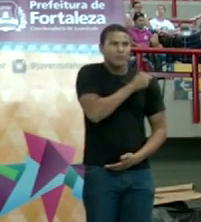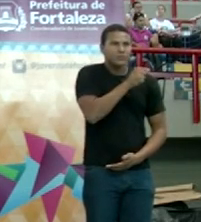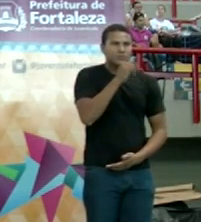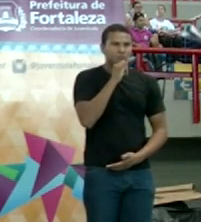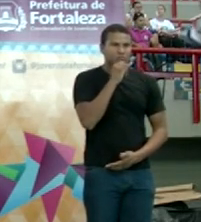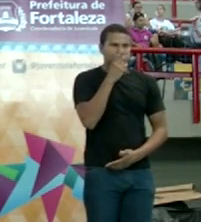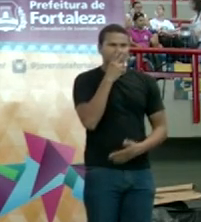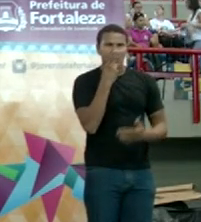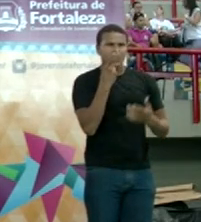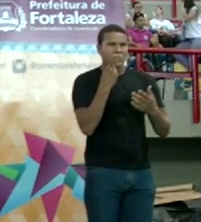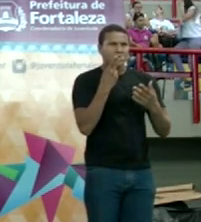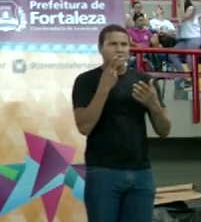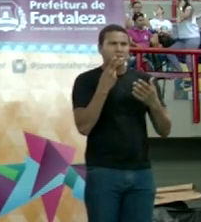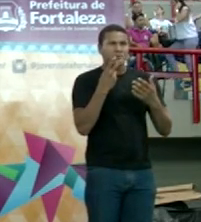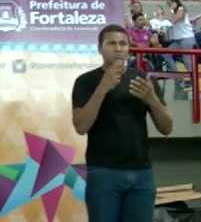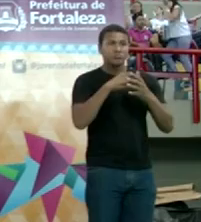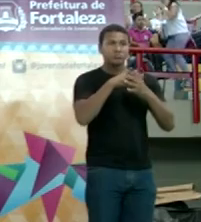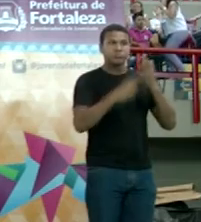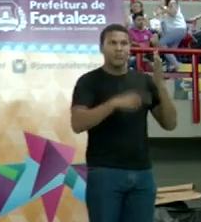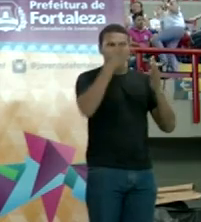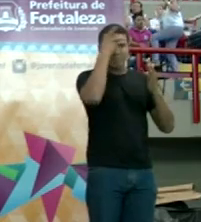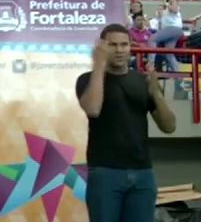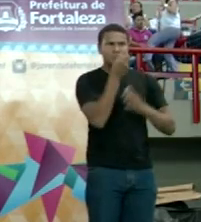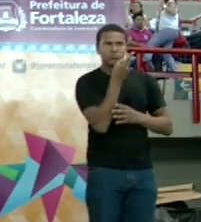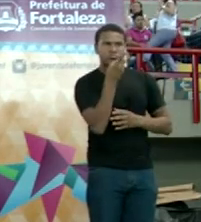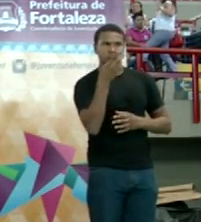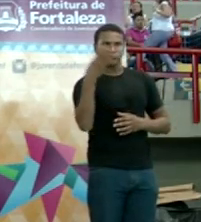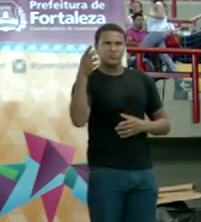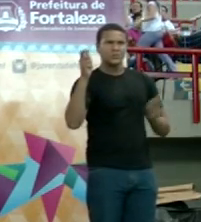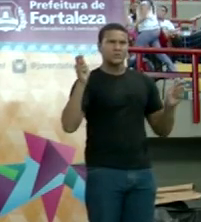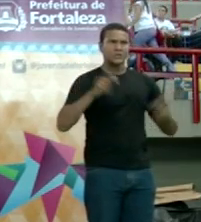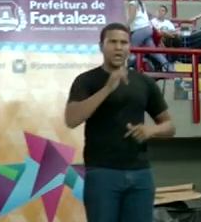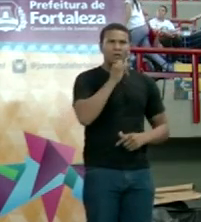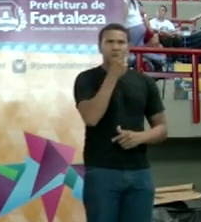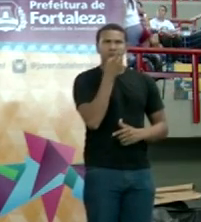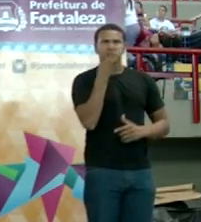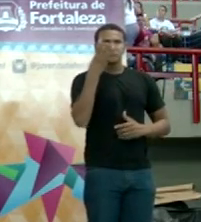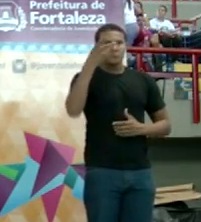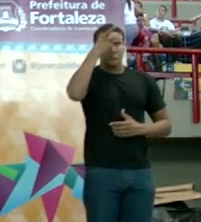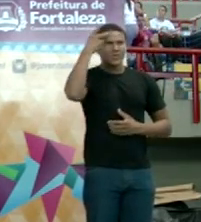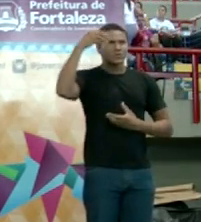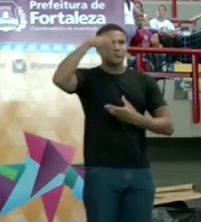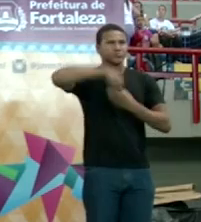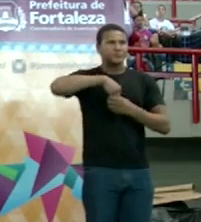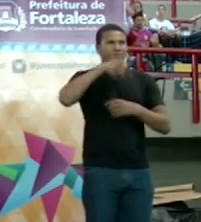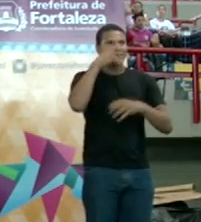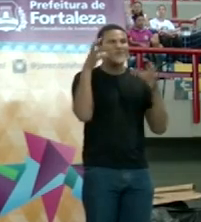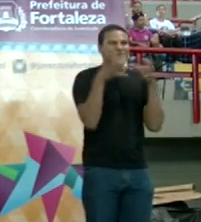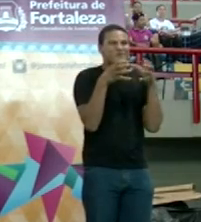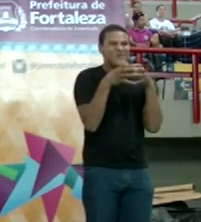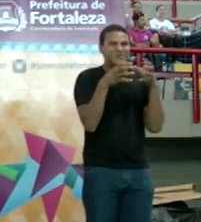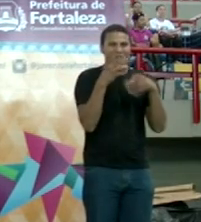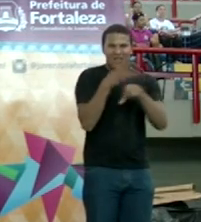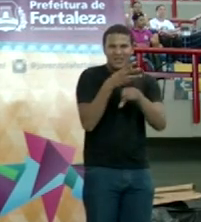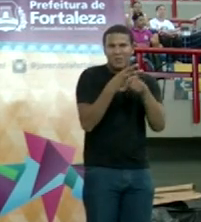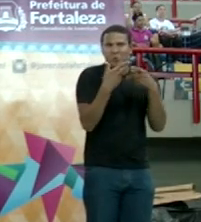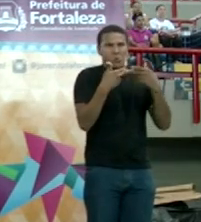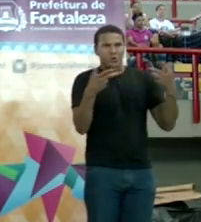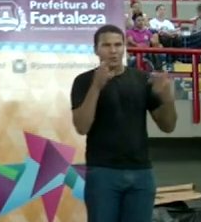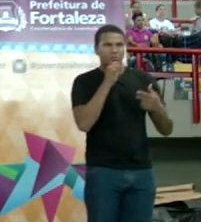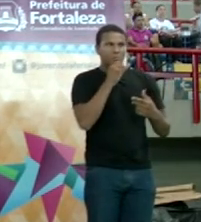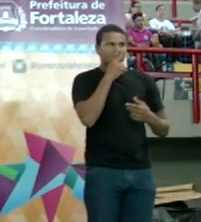entre 4, 5 pessoas em tempo real, no mesmo instante, sem que